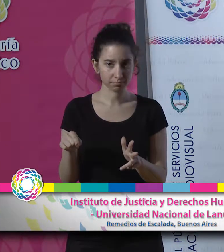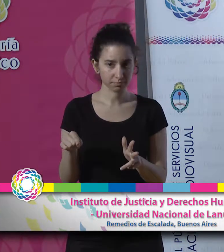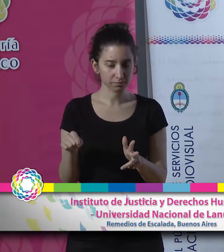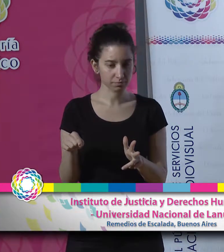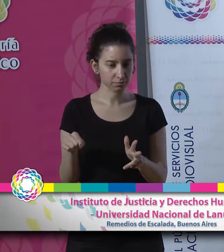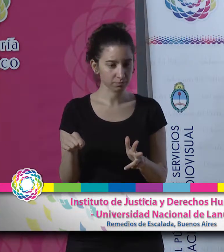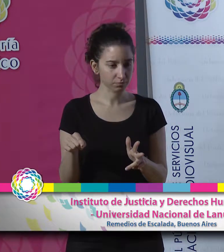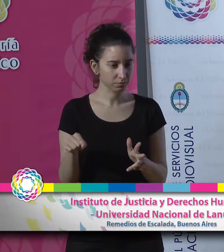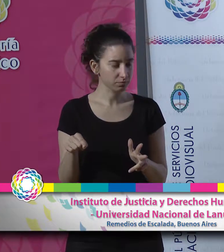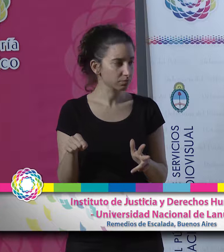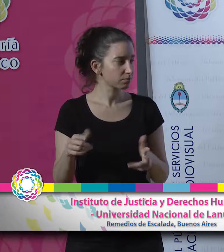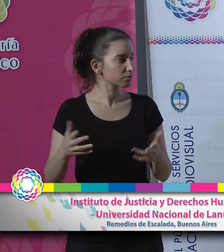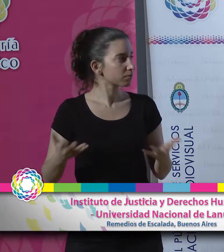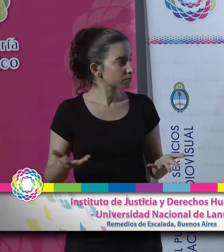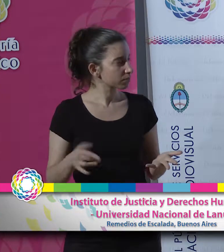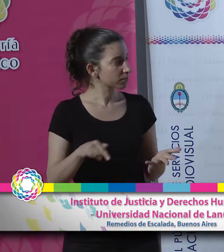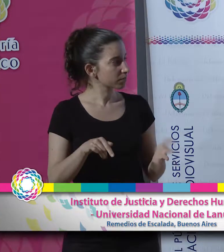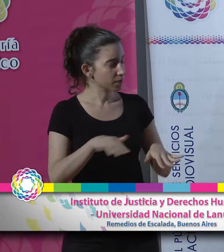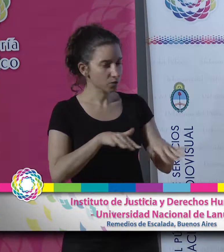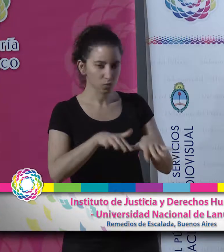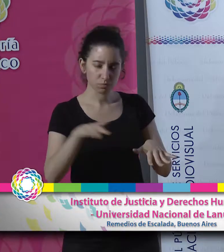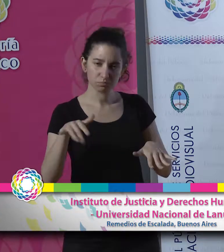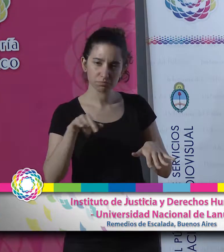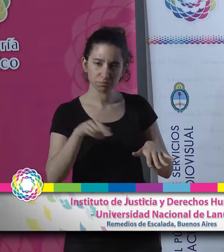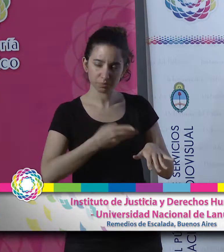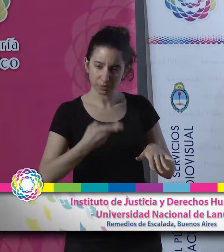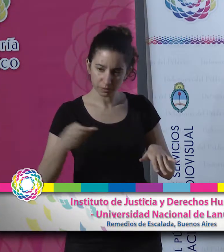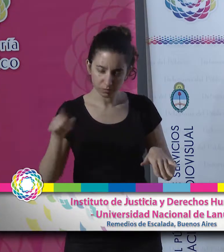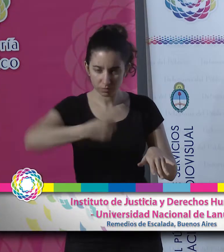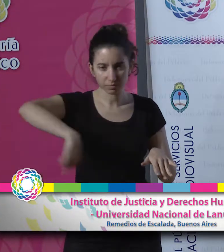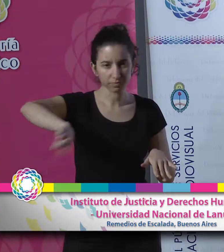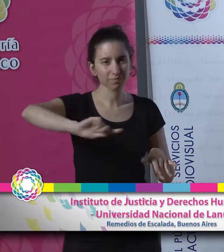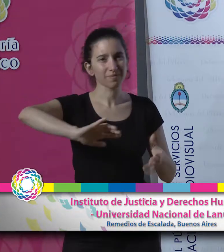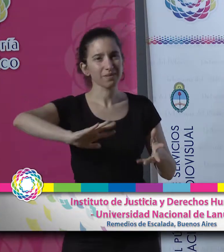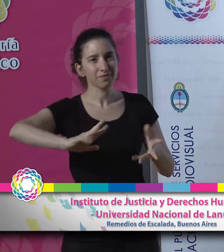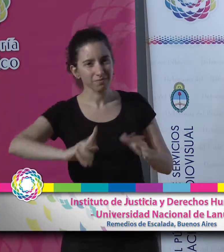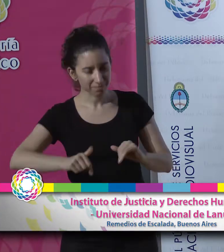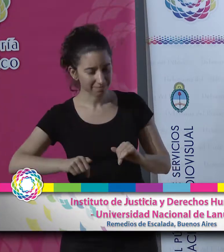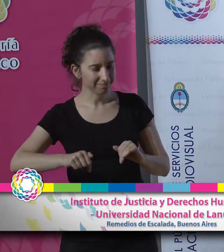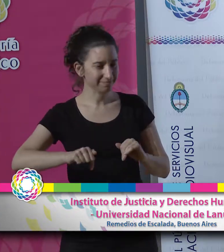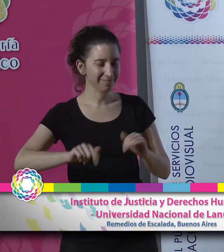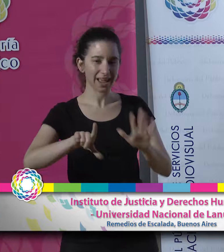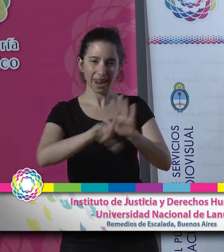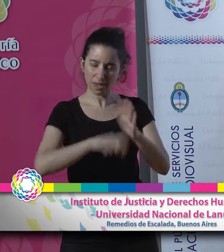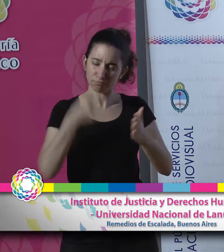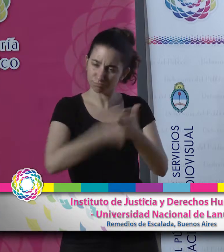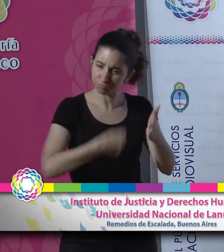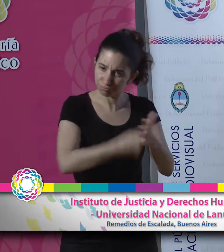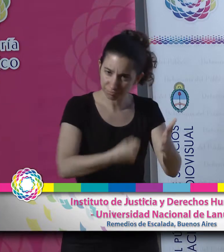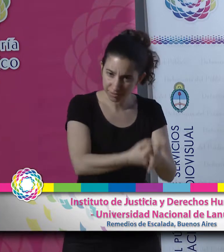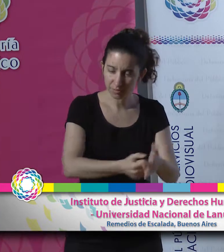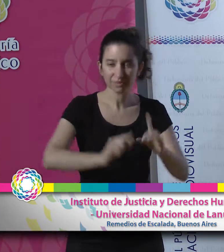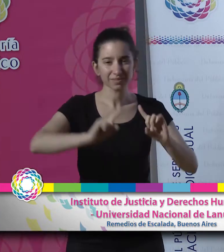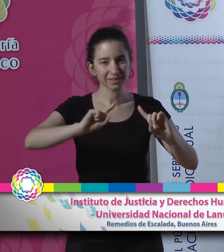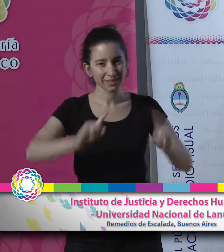fueron actores fundamentales en la pelea por la ley pero también en construir un